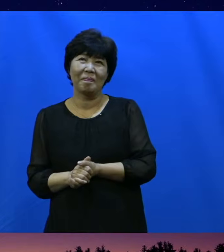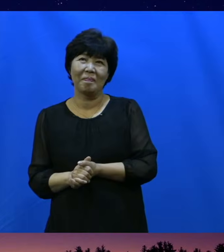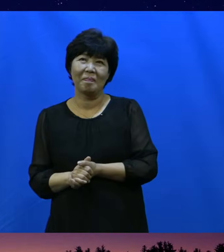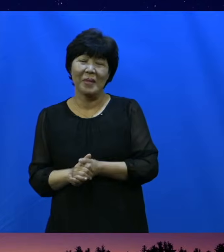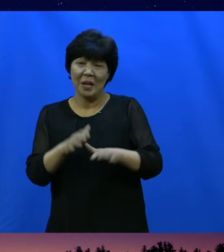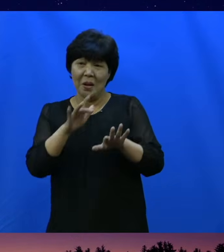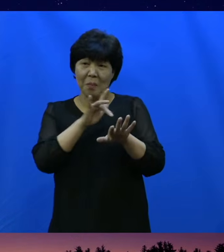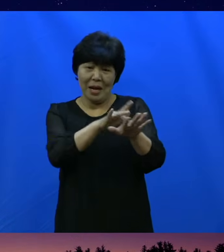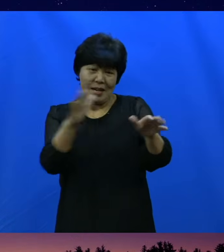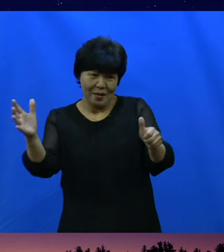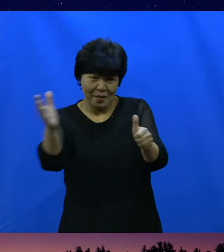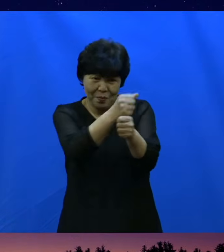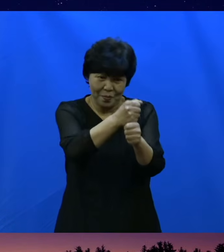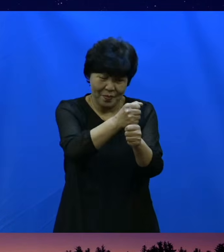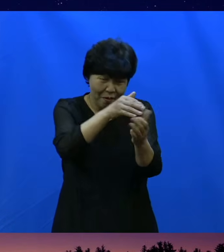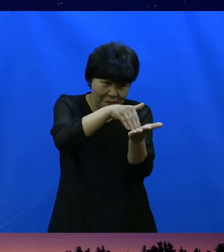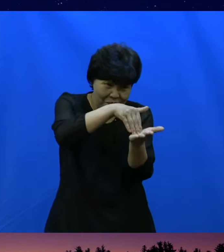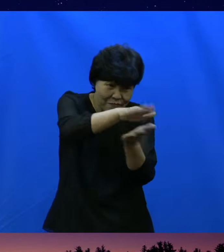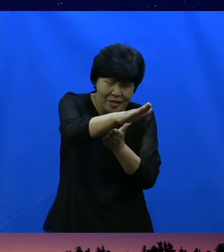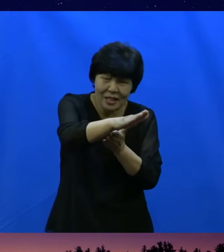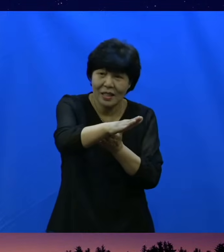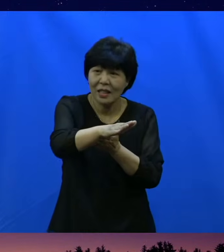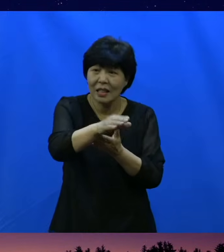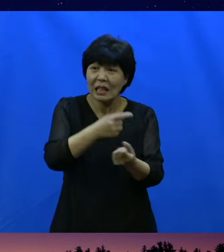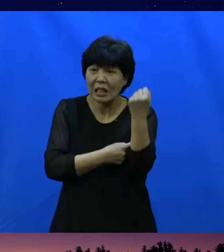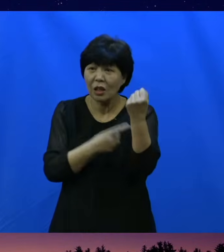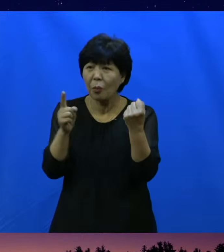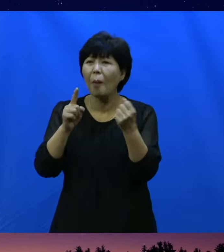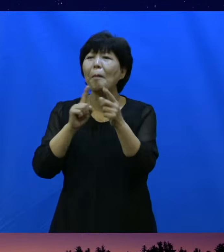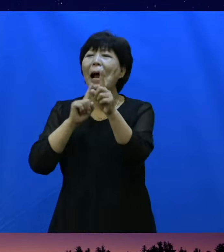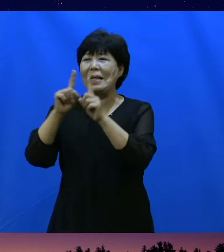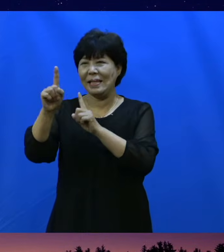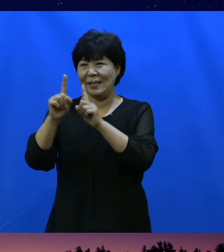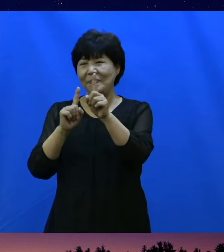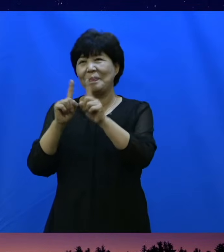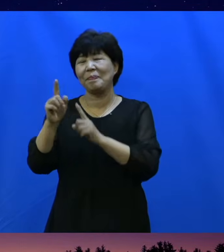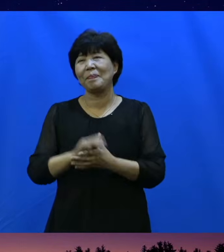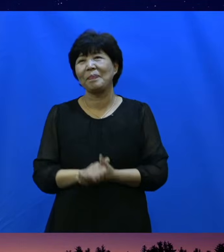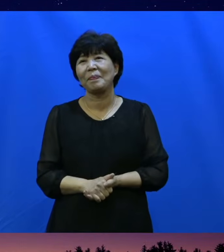잡을 수 있는 이 능력이 말씀에 있다는 거예요. 말씀에.